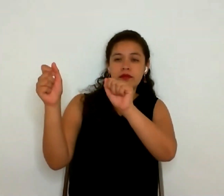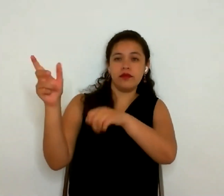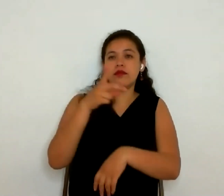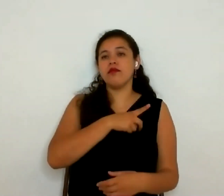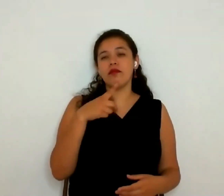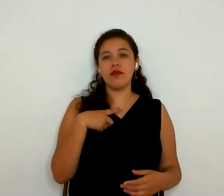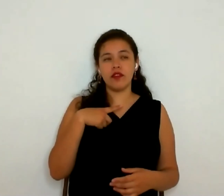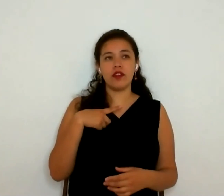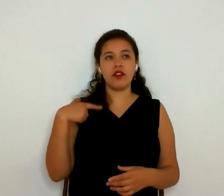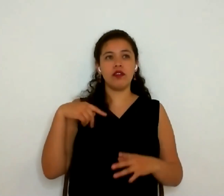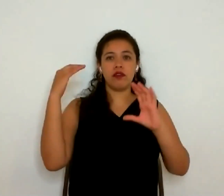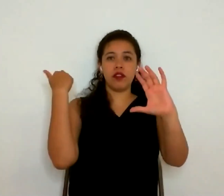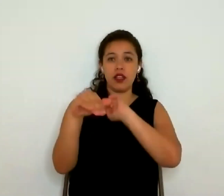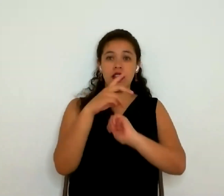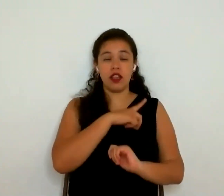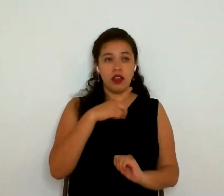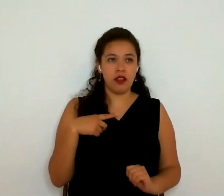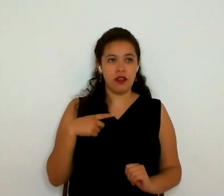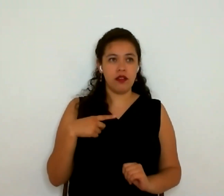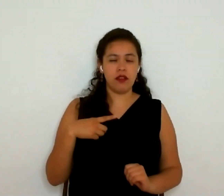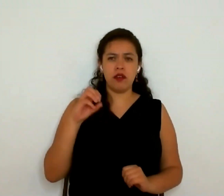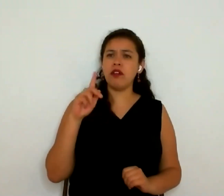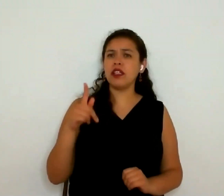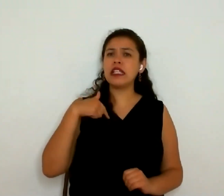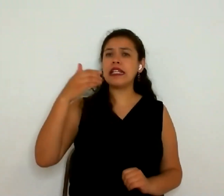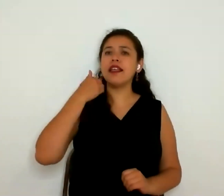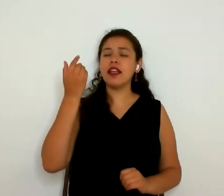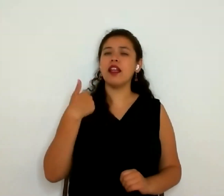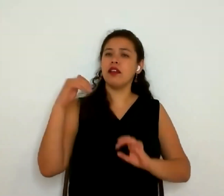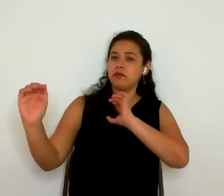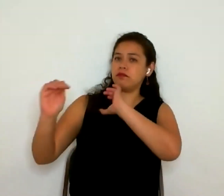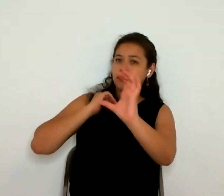extenderlo ok si gusta es mandar melón